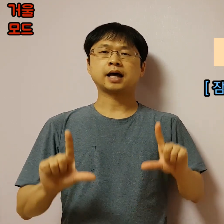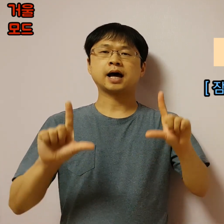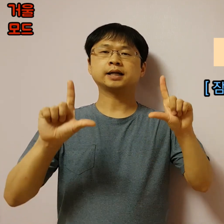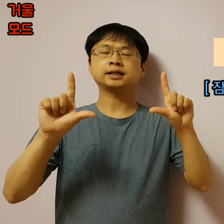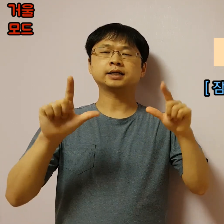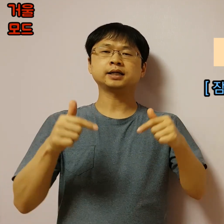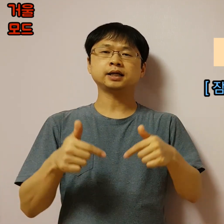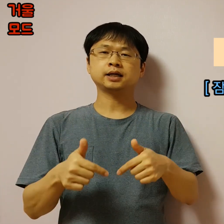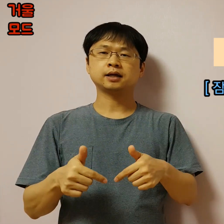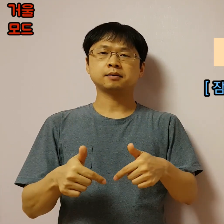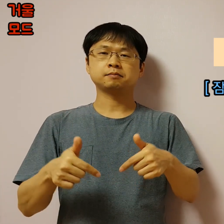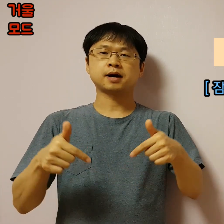날이